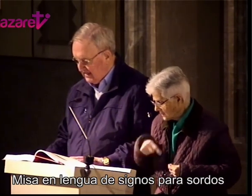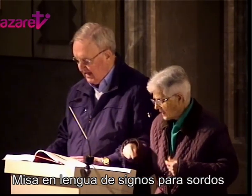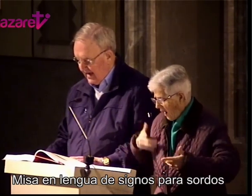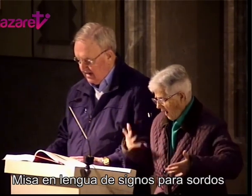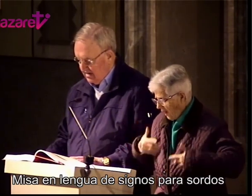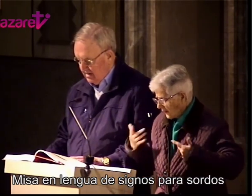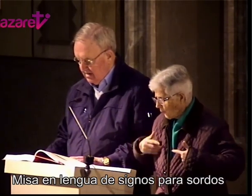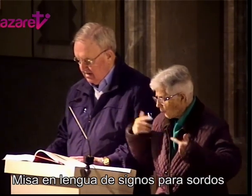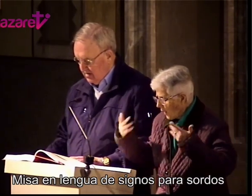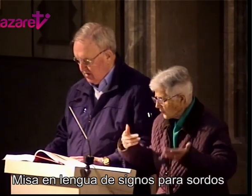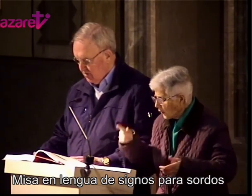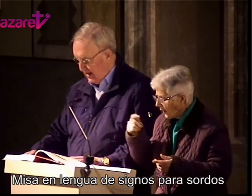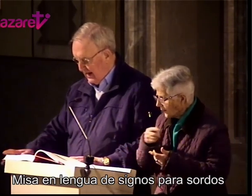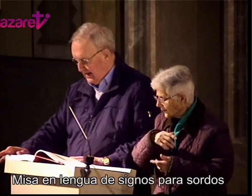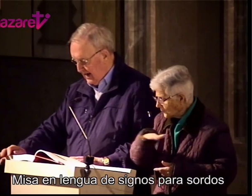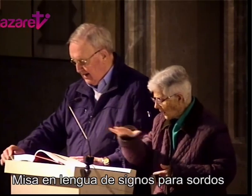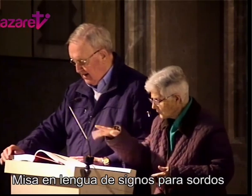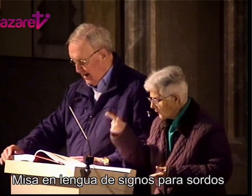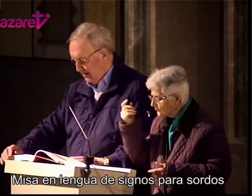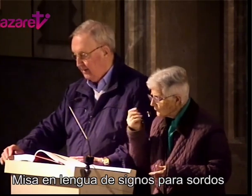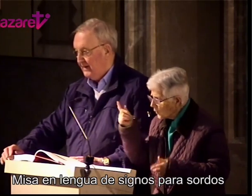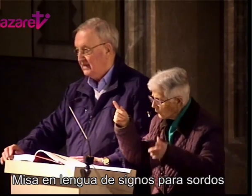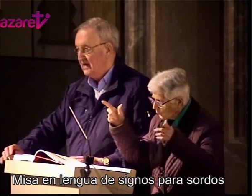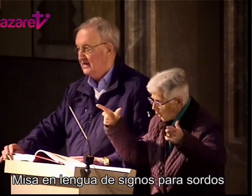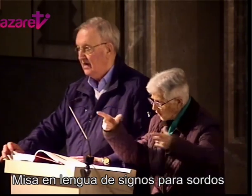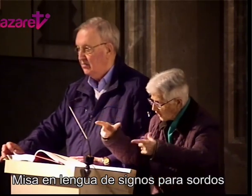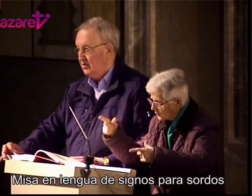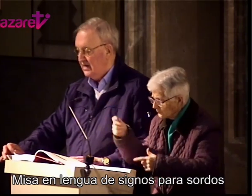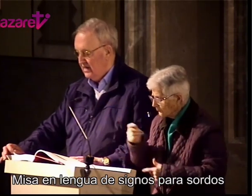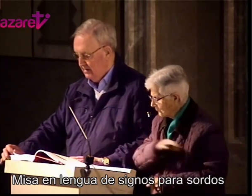segar, como se alegran al repartirse el botín.